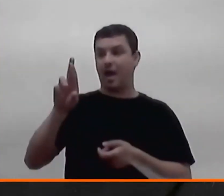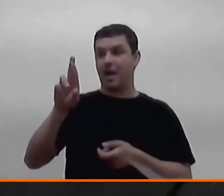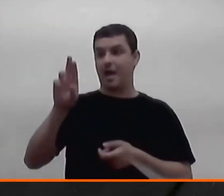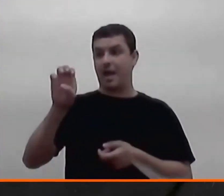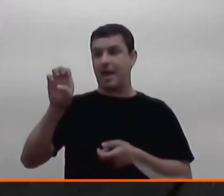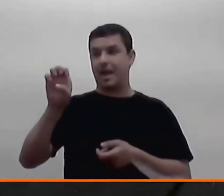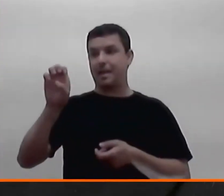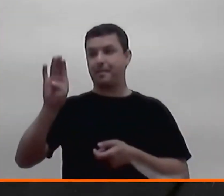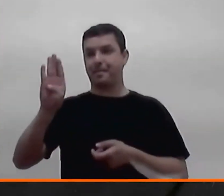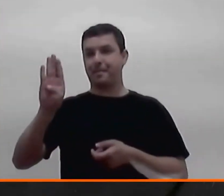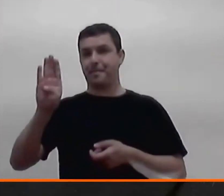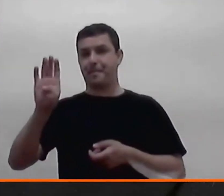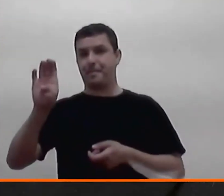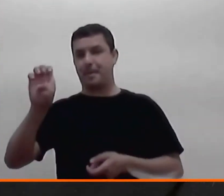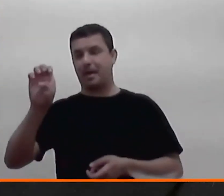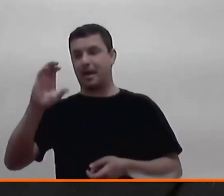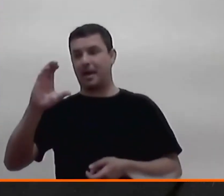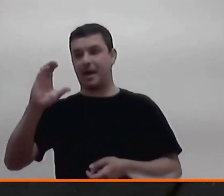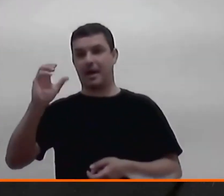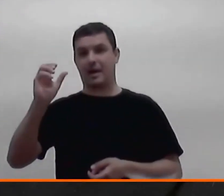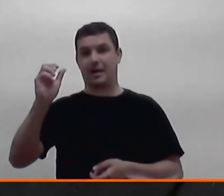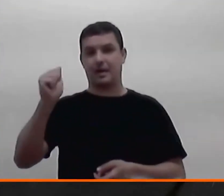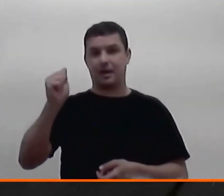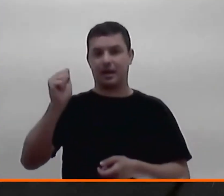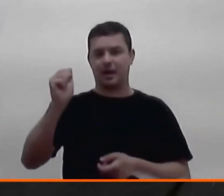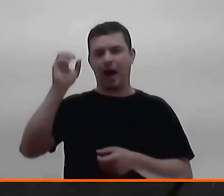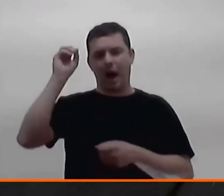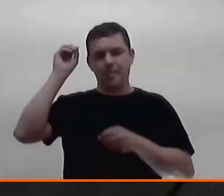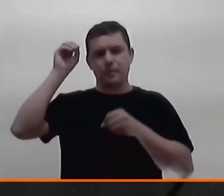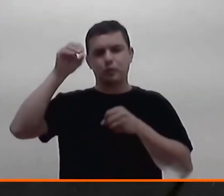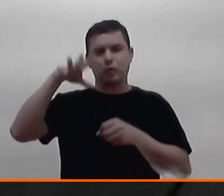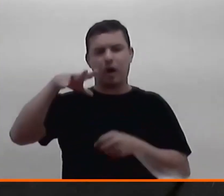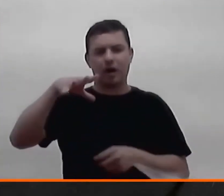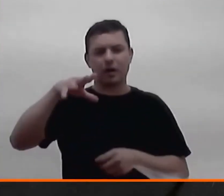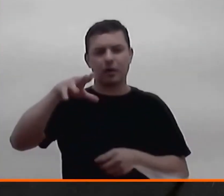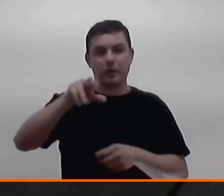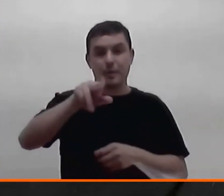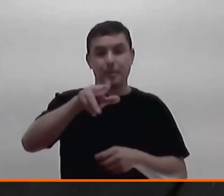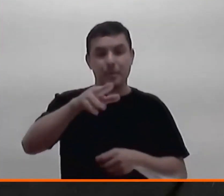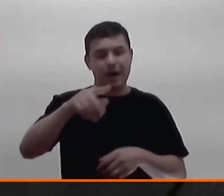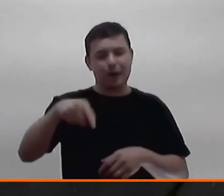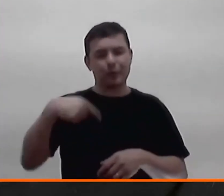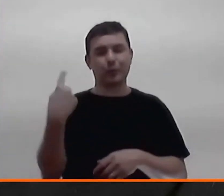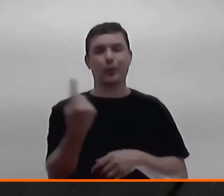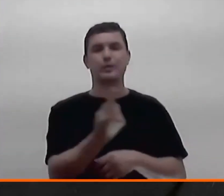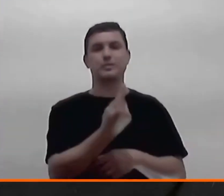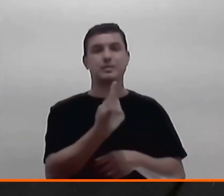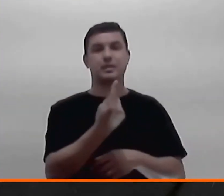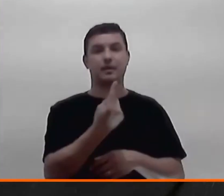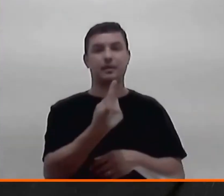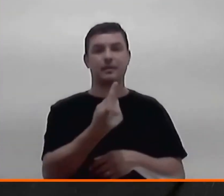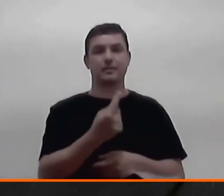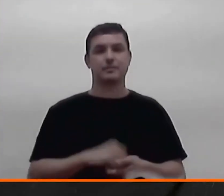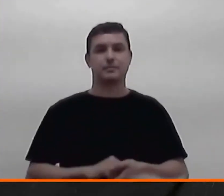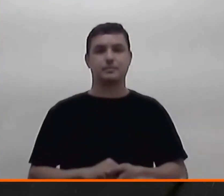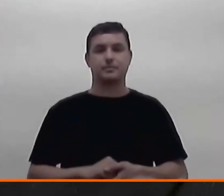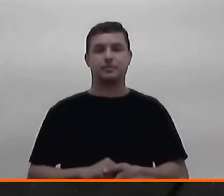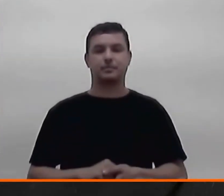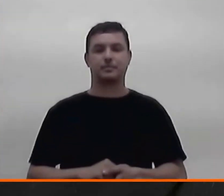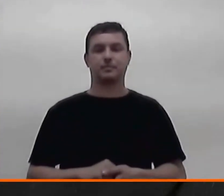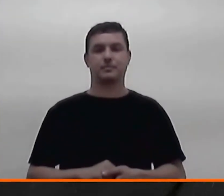disseram: és nossa irmã, sê tu a mãe de milhares,